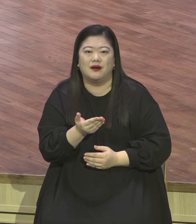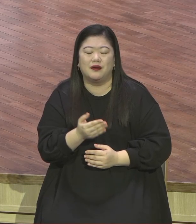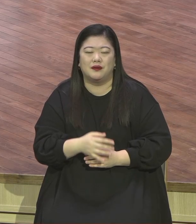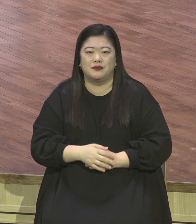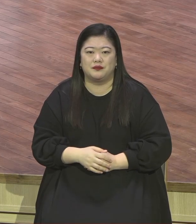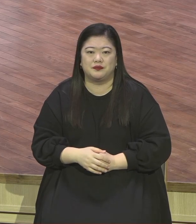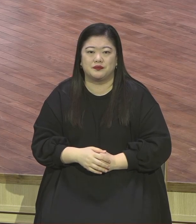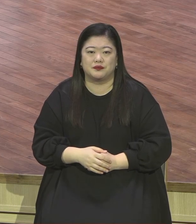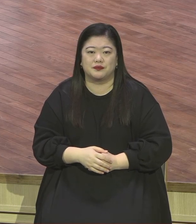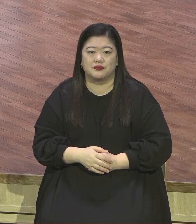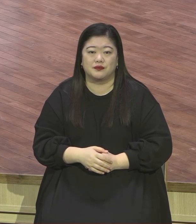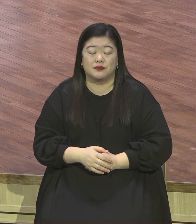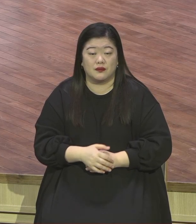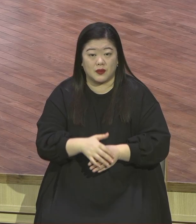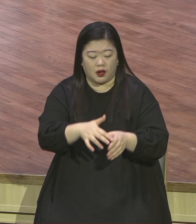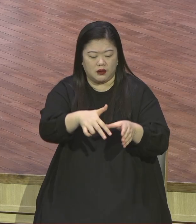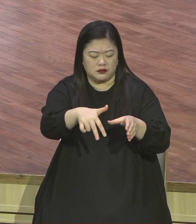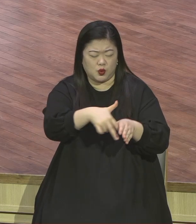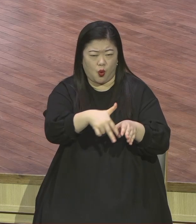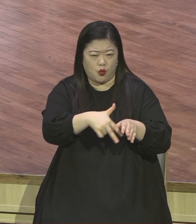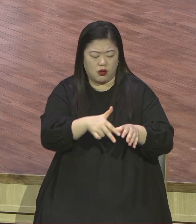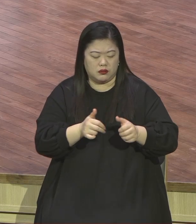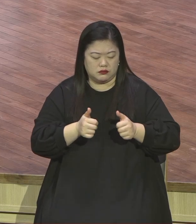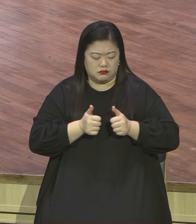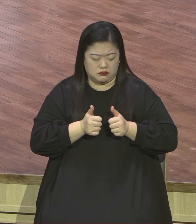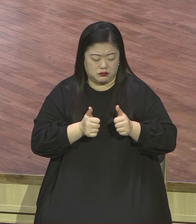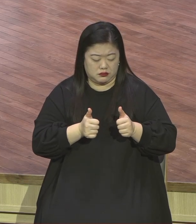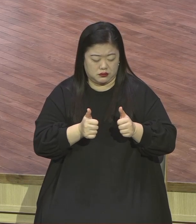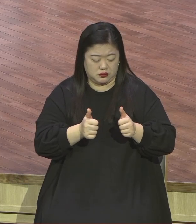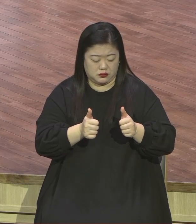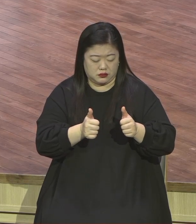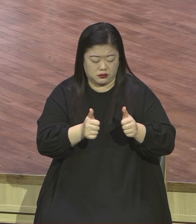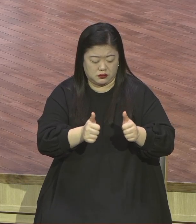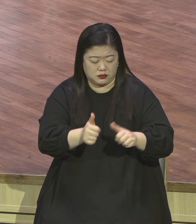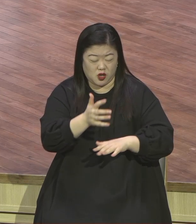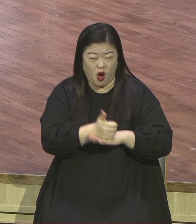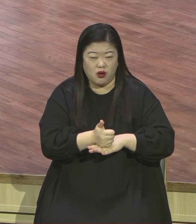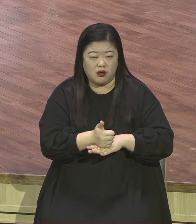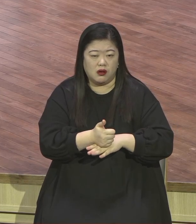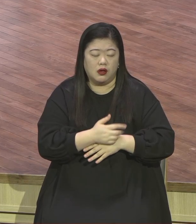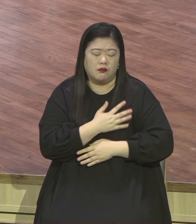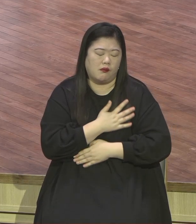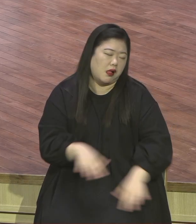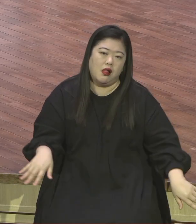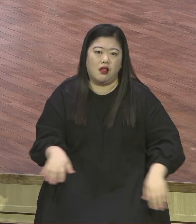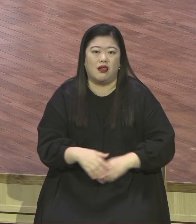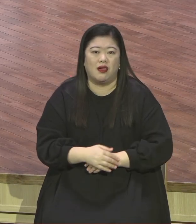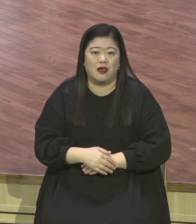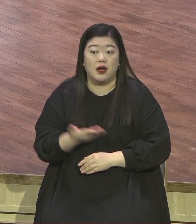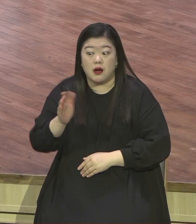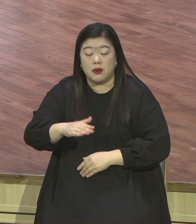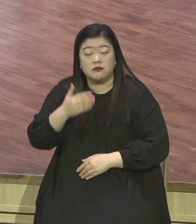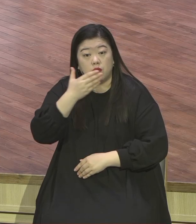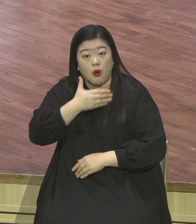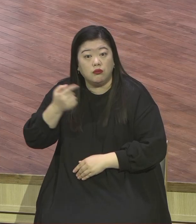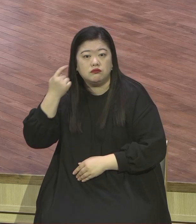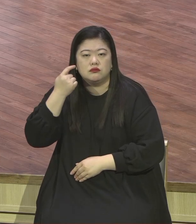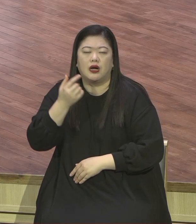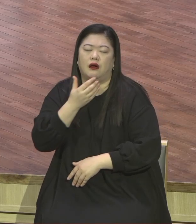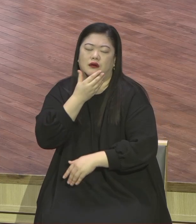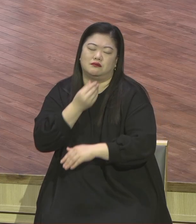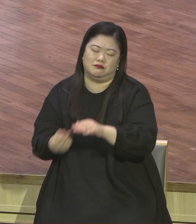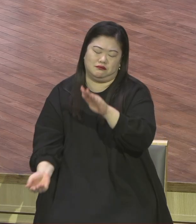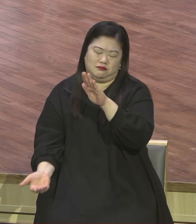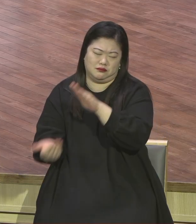종교는 답이 없어요 종교는 이 죽고 나 죽 겁니다 고통입니다 지금 바르신데 하는 모습을 보면 딱 그렇습니다